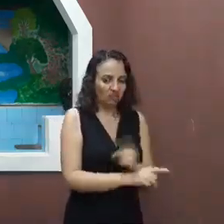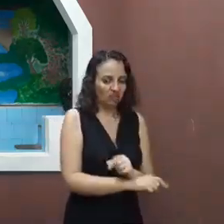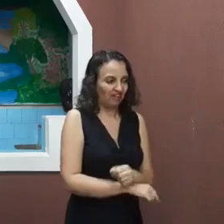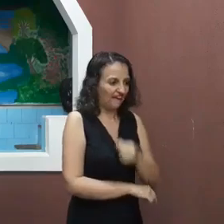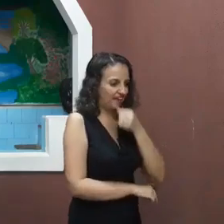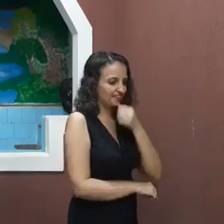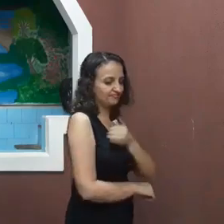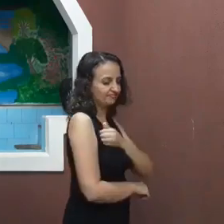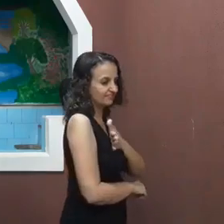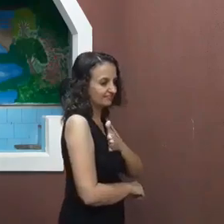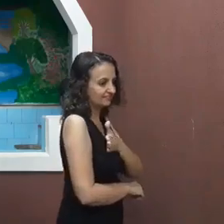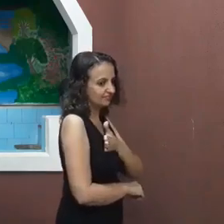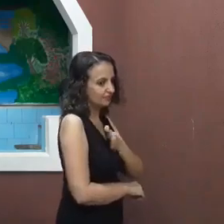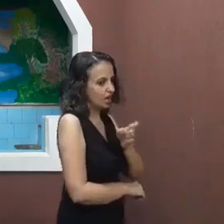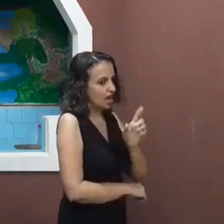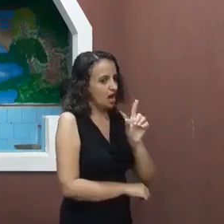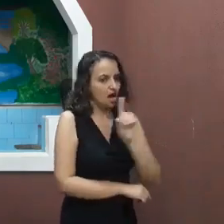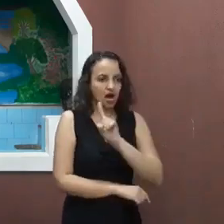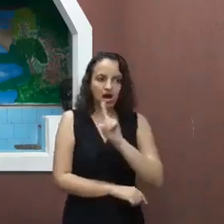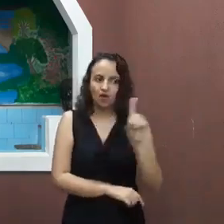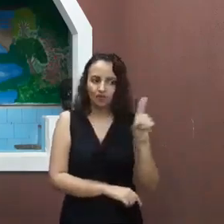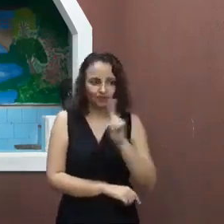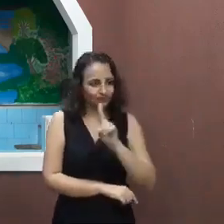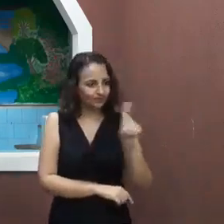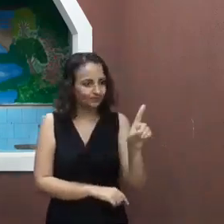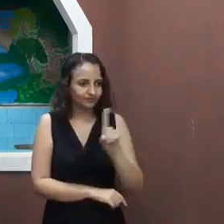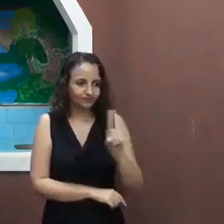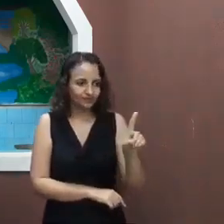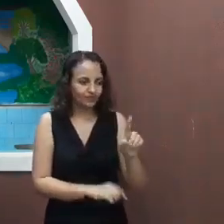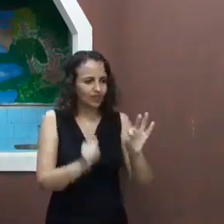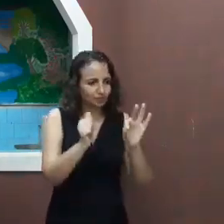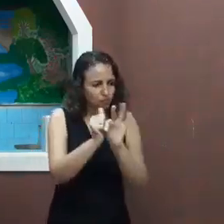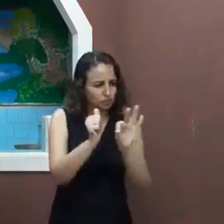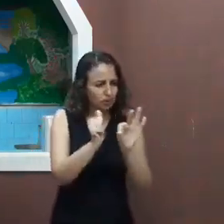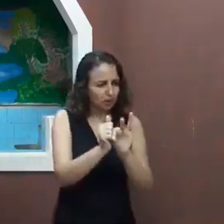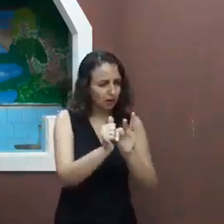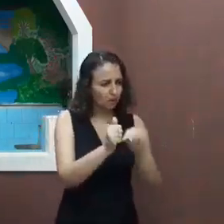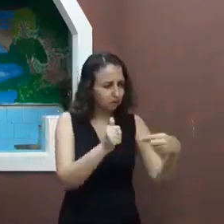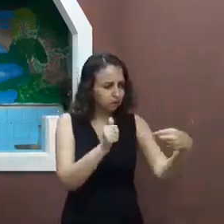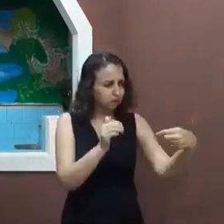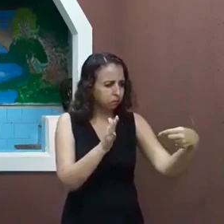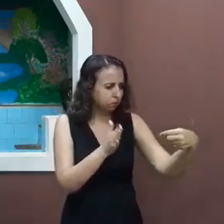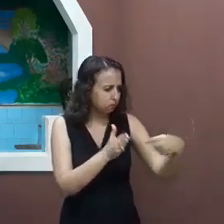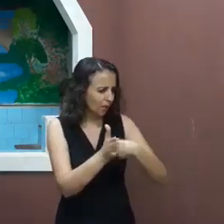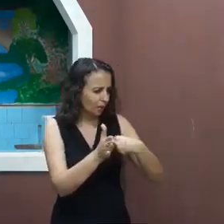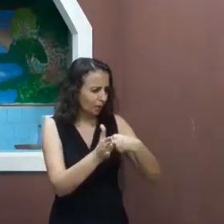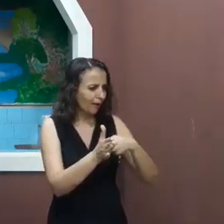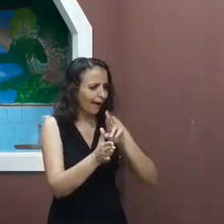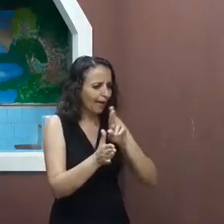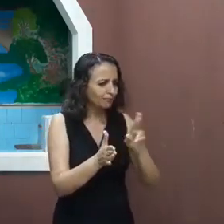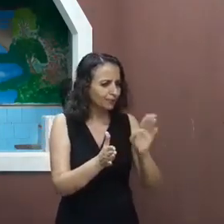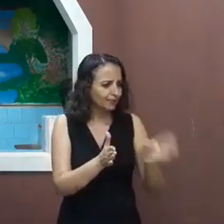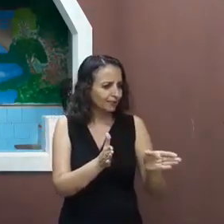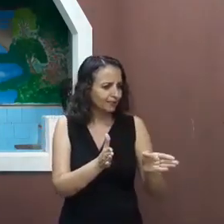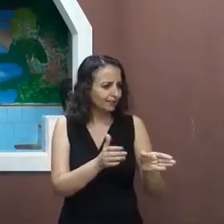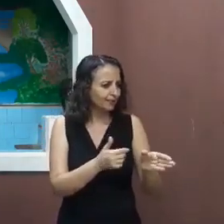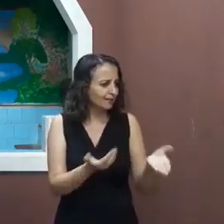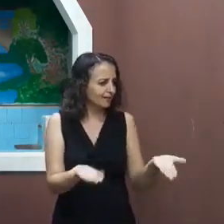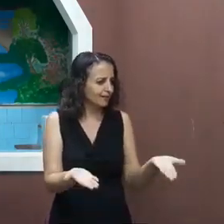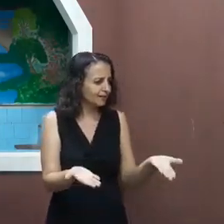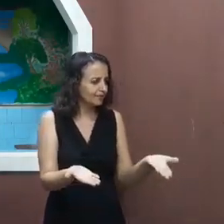irmão. Tiago faz a pergunta retórica, ou seja, uma pergunta com uma resposta.